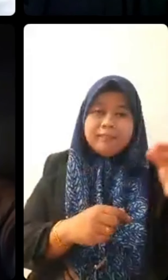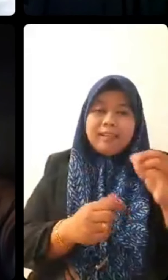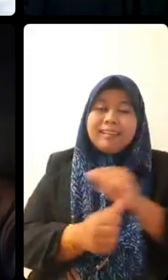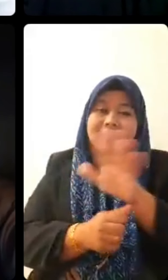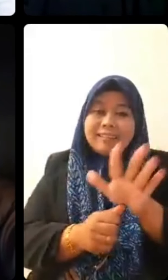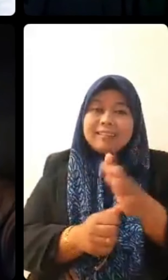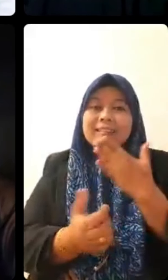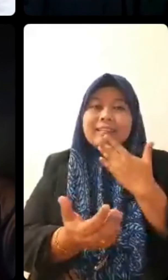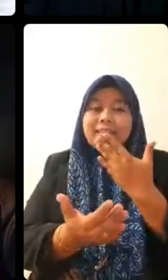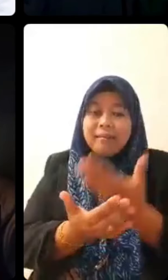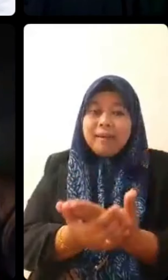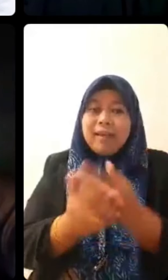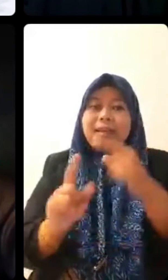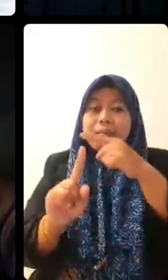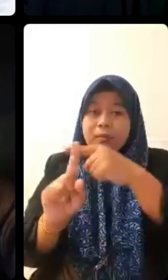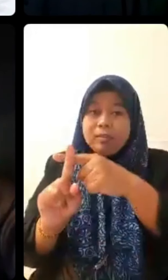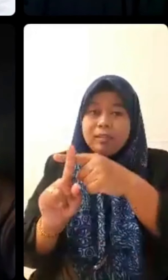penonton yang hadir pada hari ini.